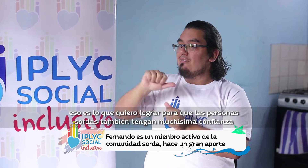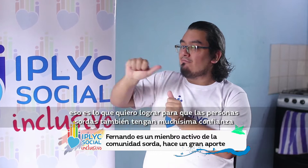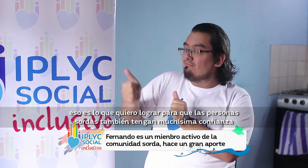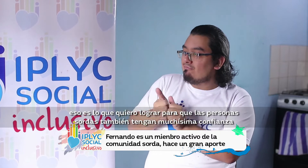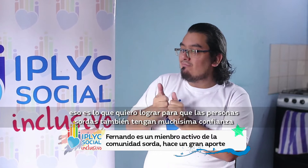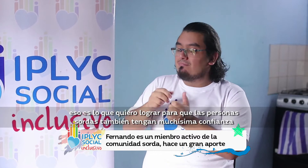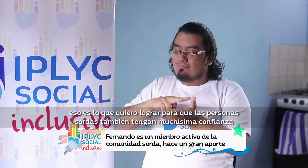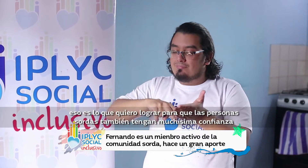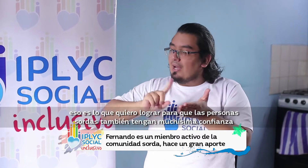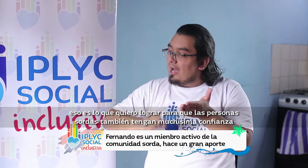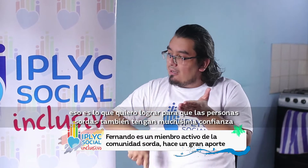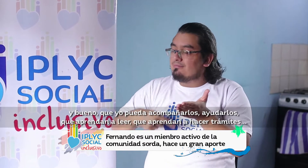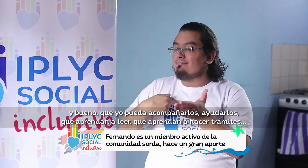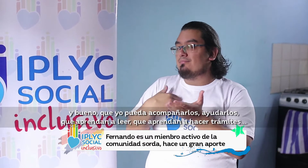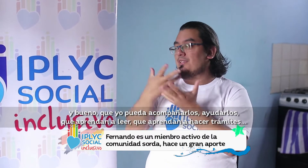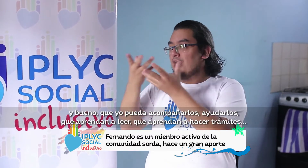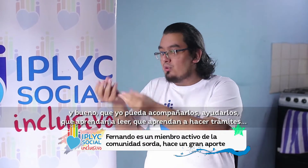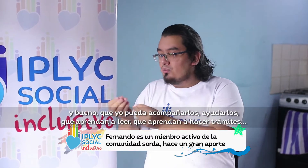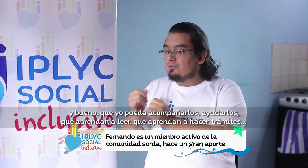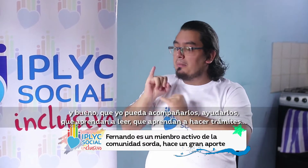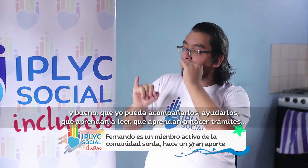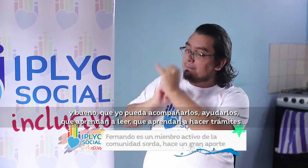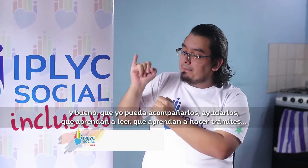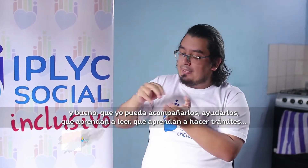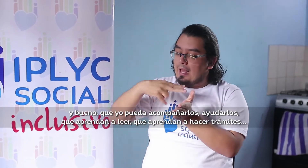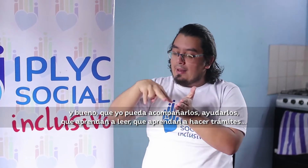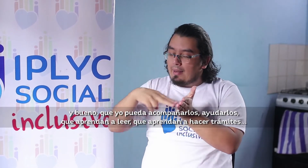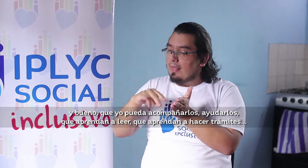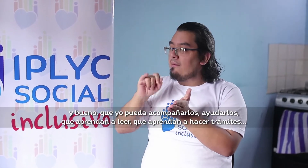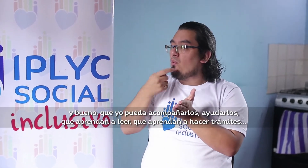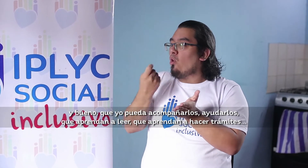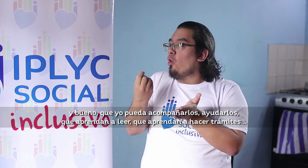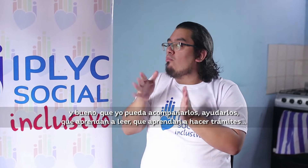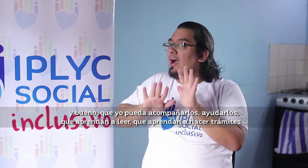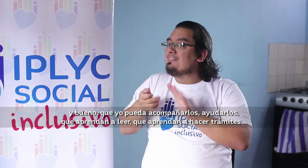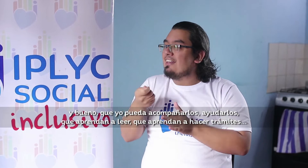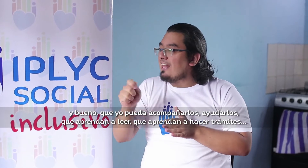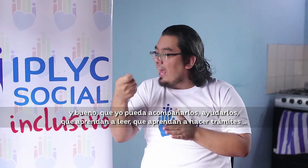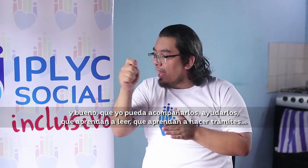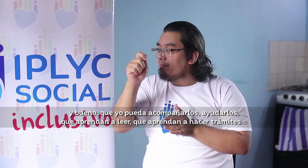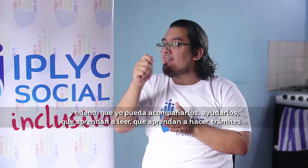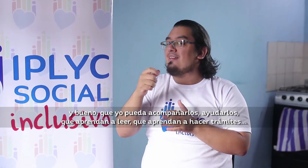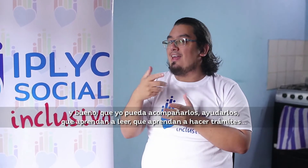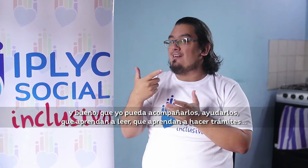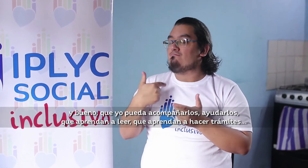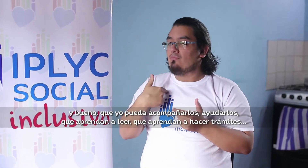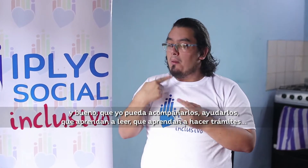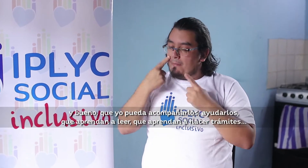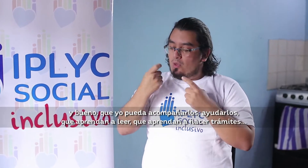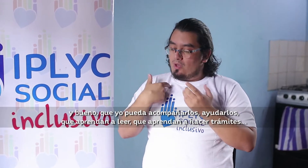también tengan muchísima confianza y bueno, podamos, que yo pueda acompañarlos, ayudarlos, que aprendan a leer, que aprendan a hacer